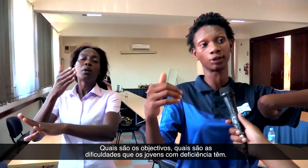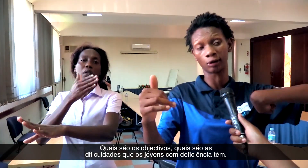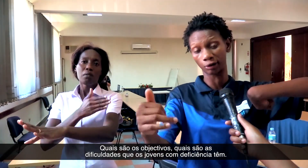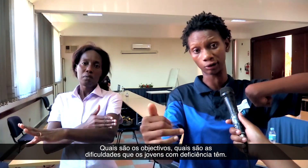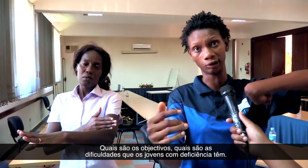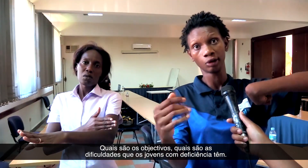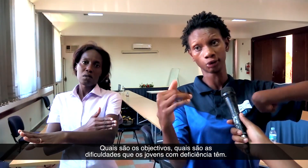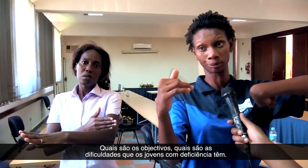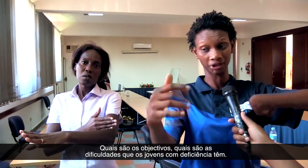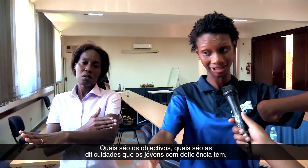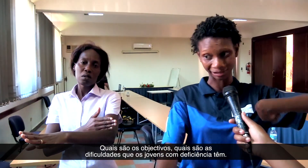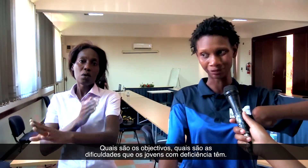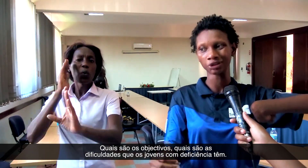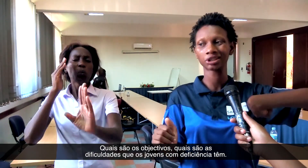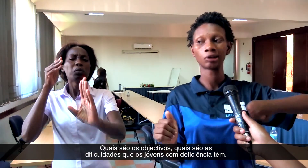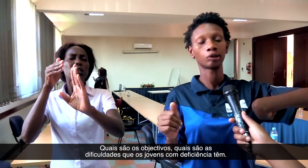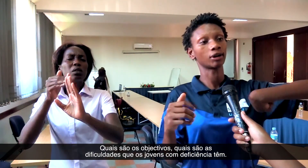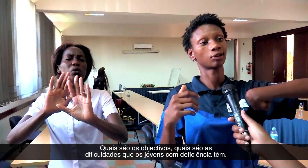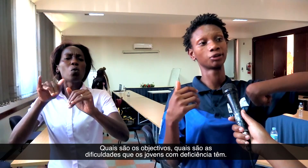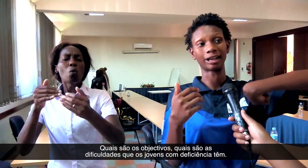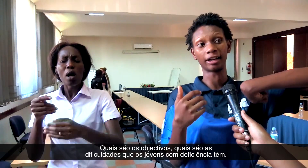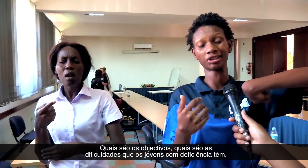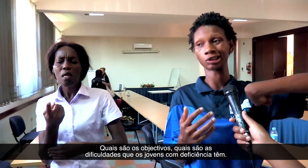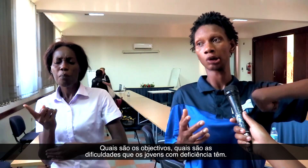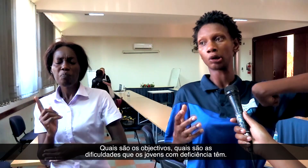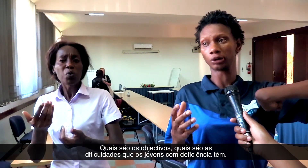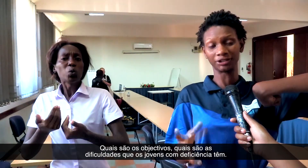são os objetivos, quais